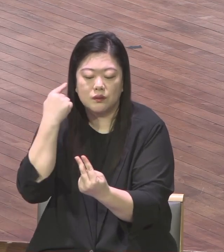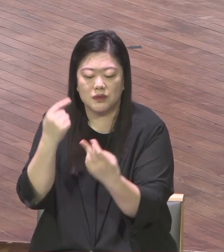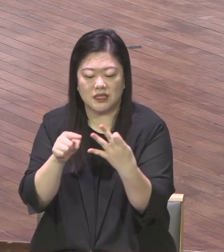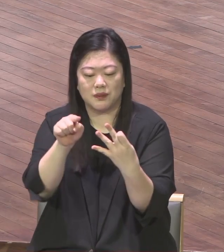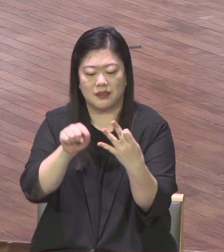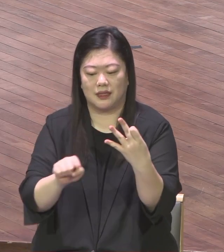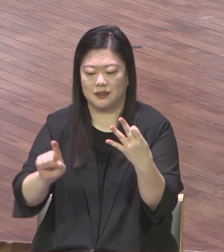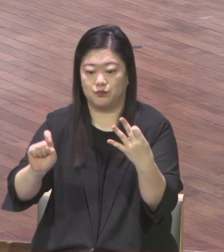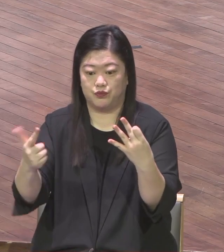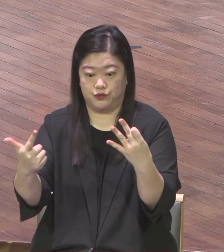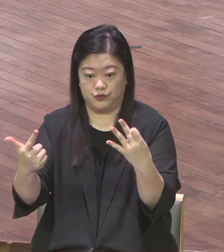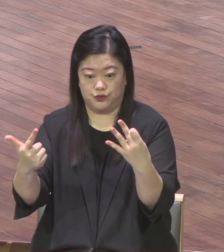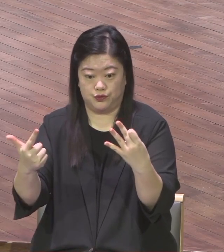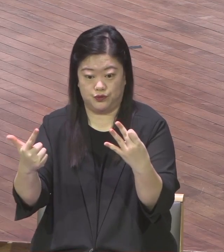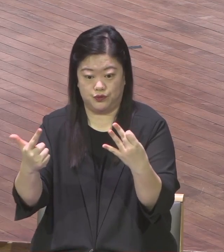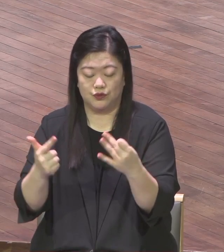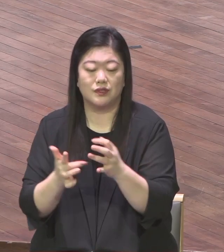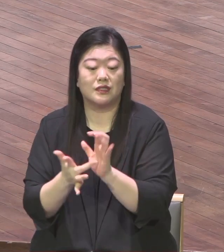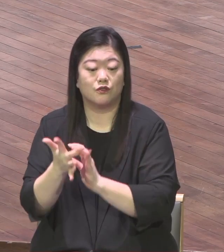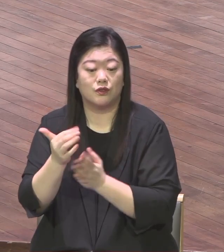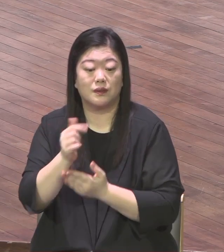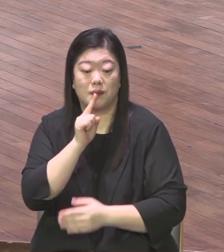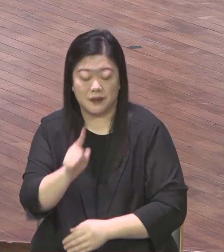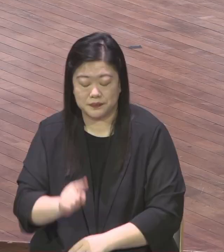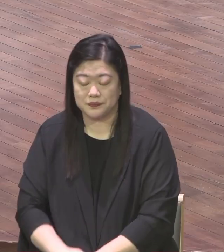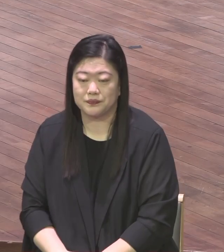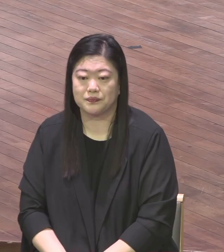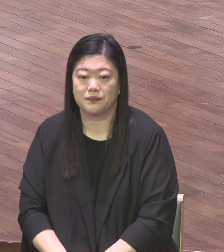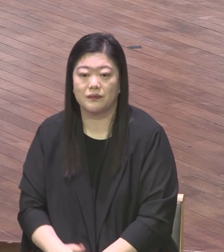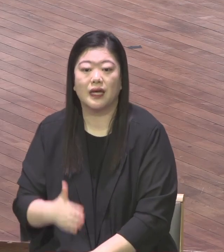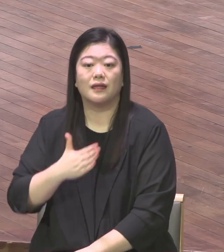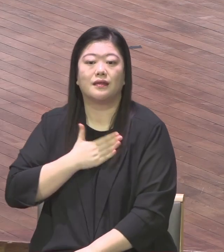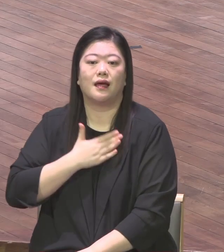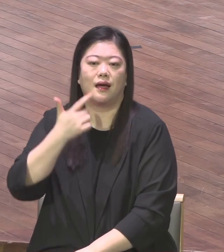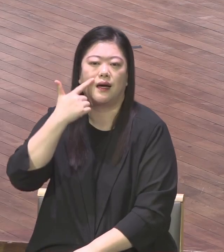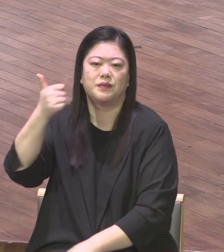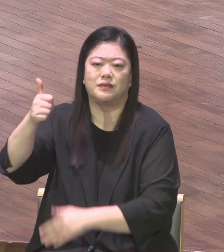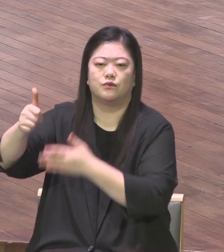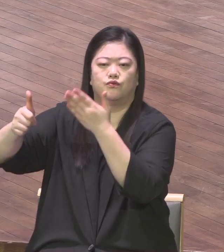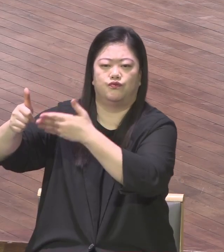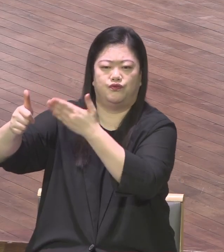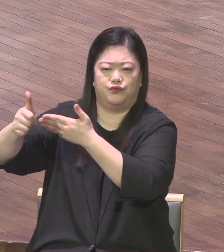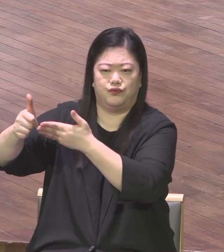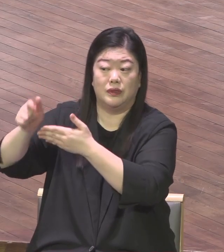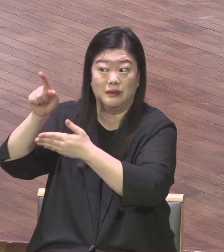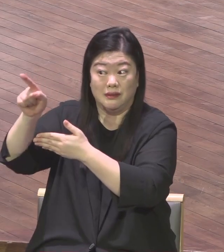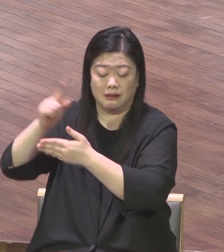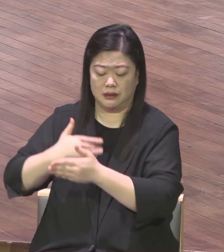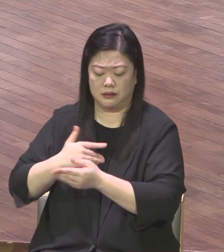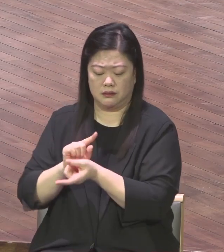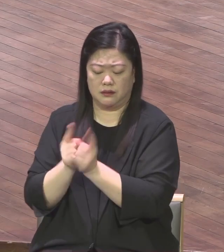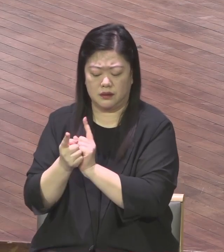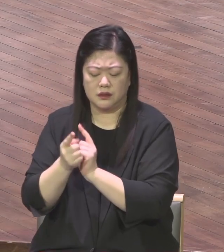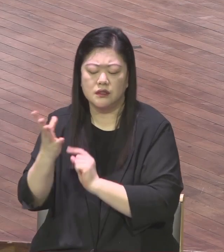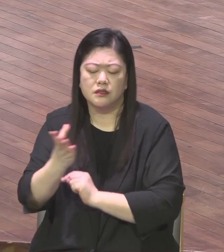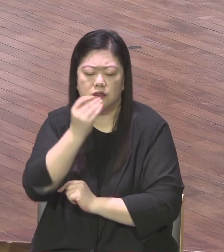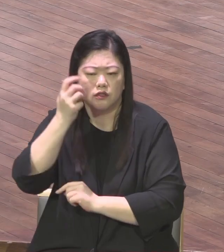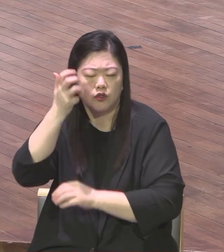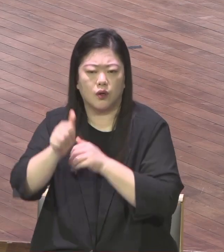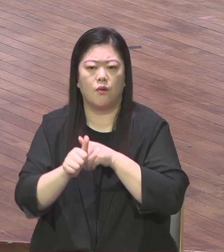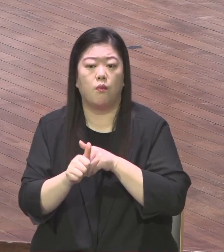보면 예수님이 이렇게 말씀하십니다. 내가 아버지께 구하겠으니 그가 또 다른 보혜사를 너희에게